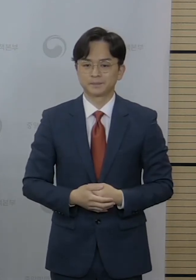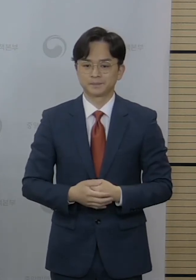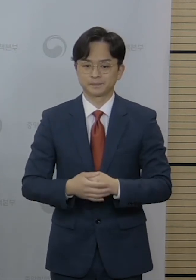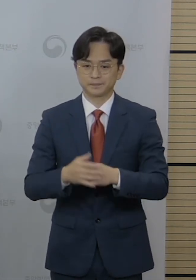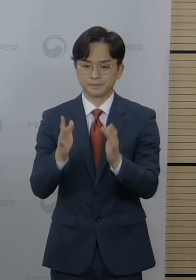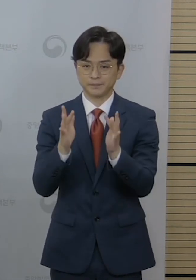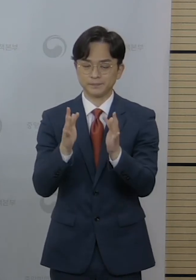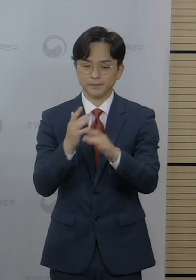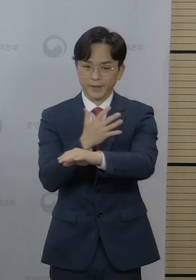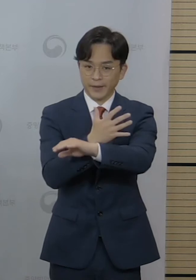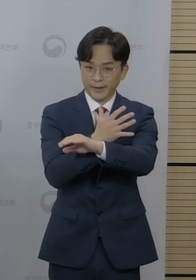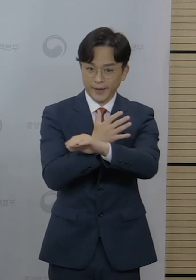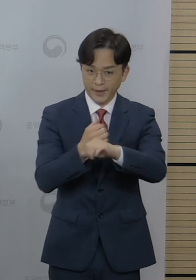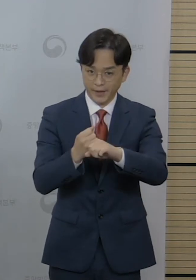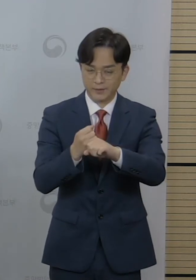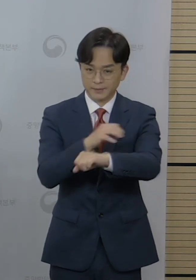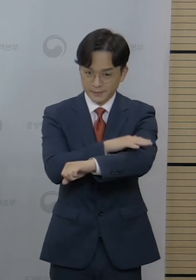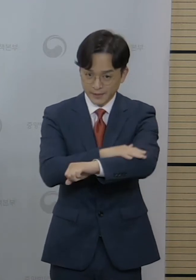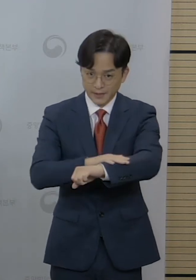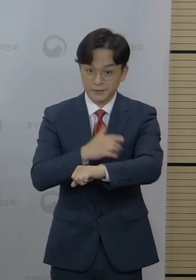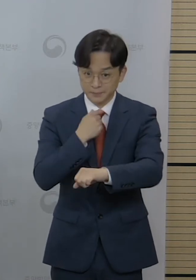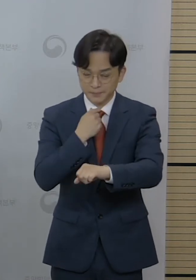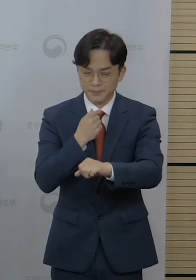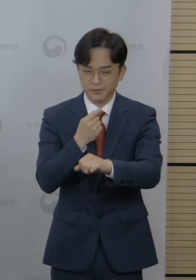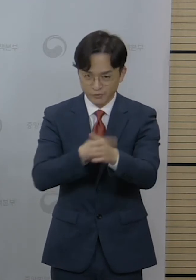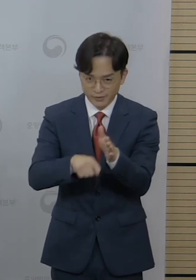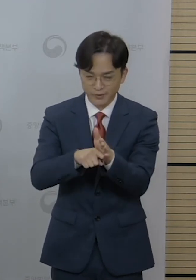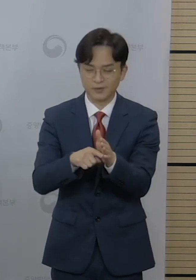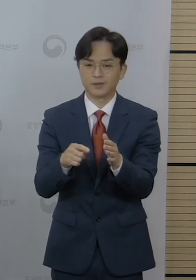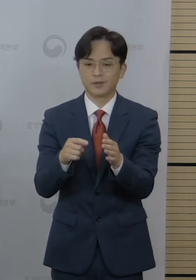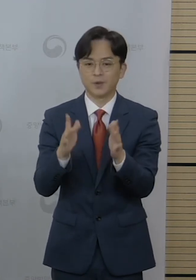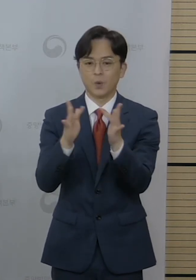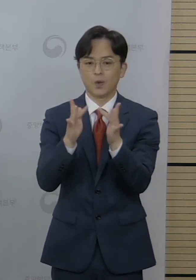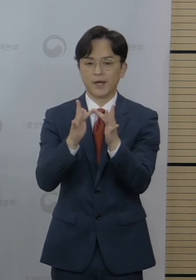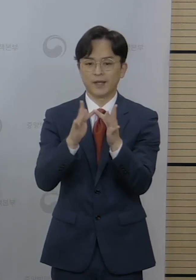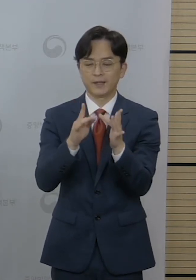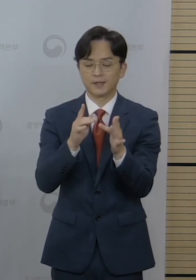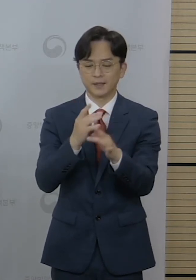24시간 언제나 이용 가능한 온라인 예약을 권유드립니다